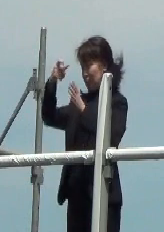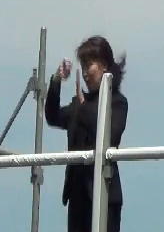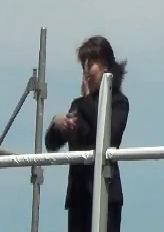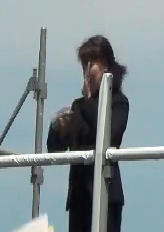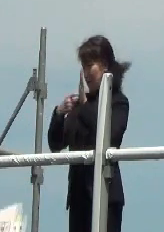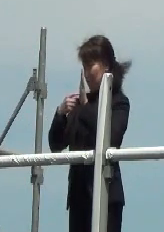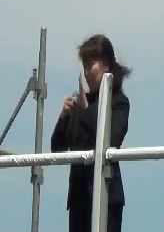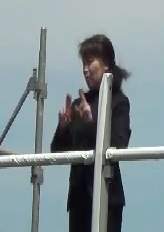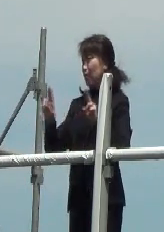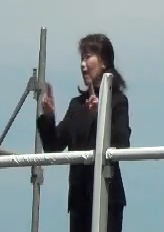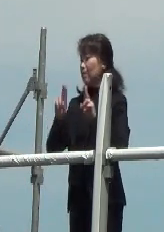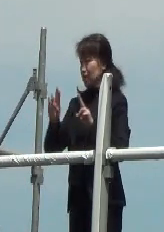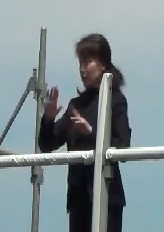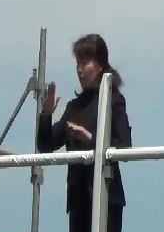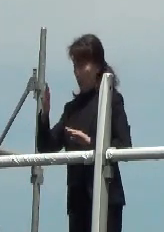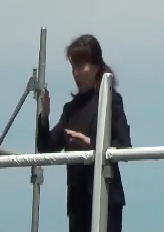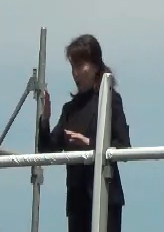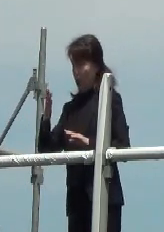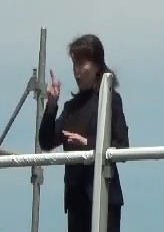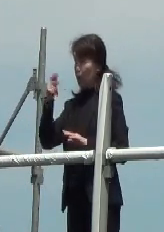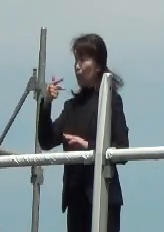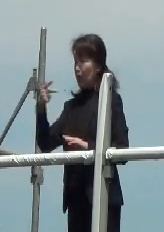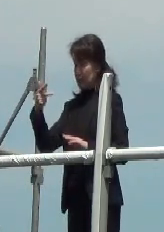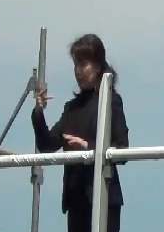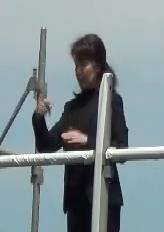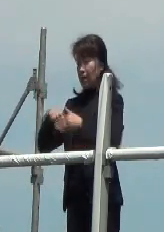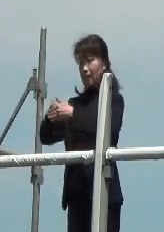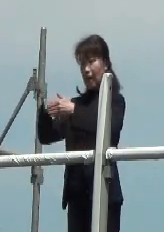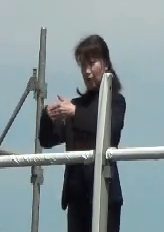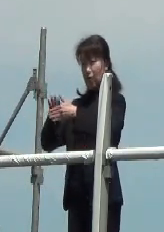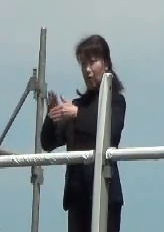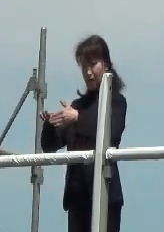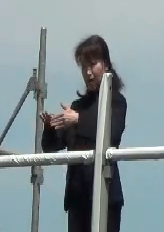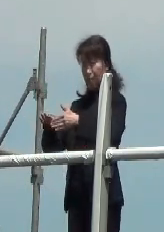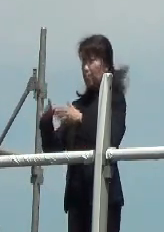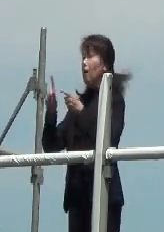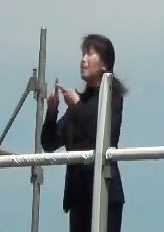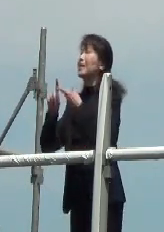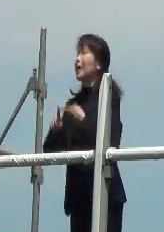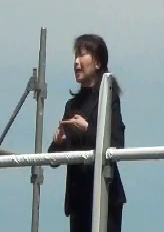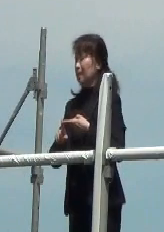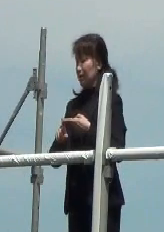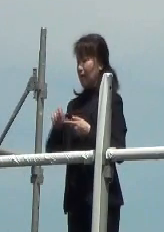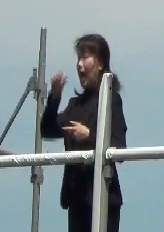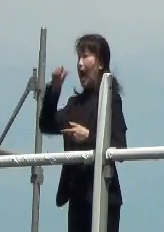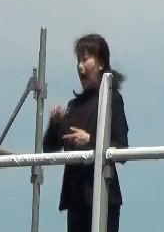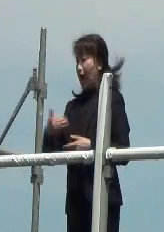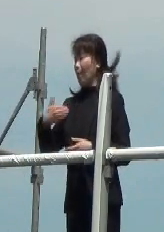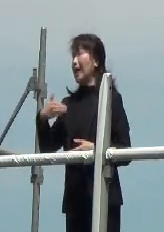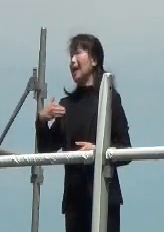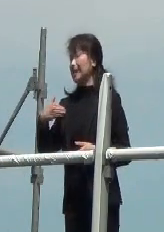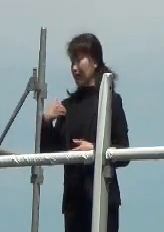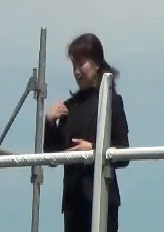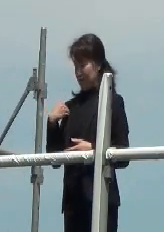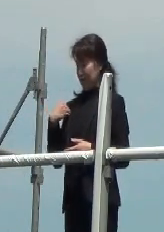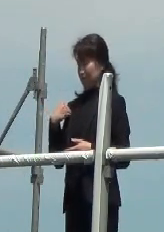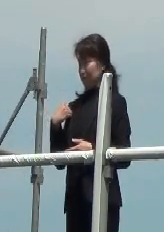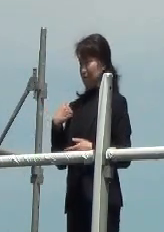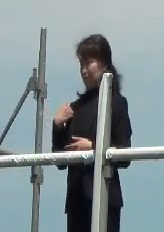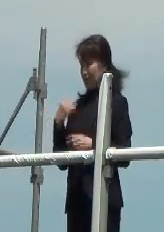います。しかし、この歌詞、今歌っても全くおかしくない歌でございます。ああわからない。